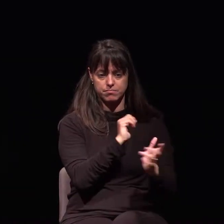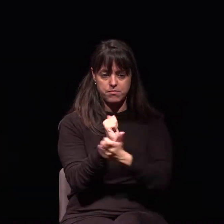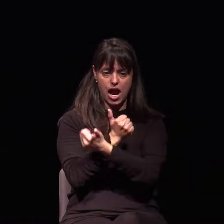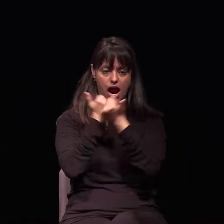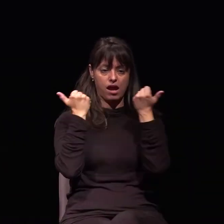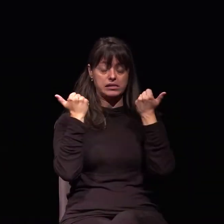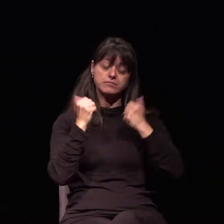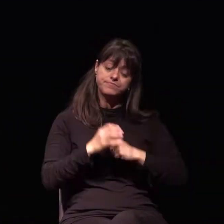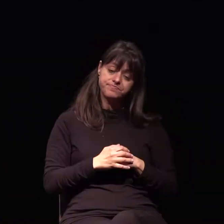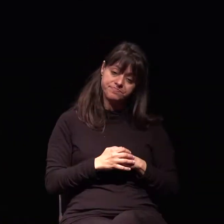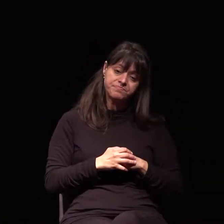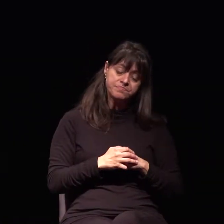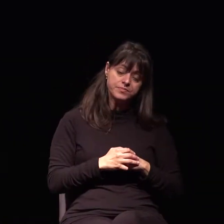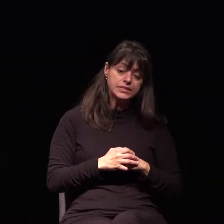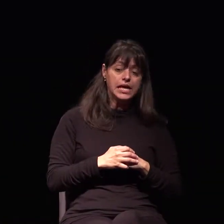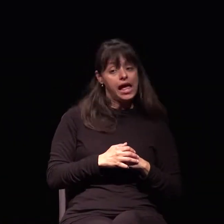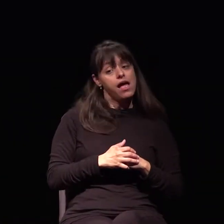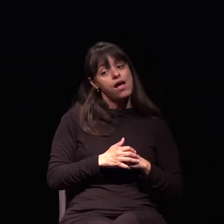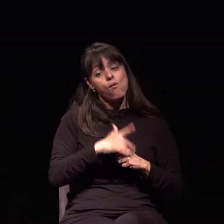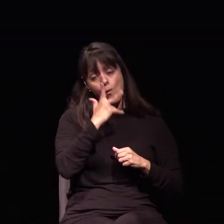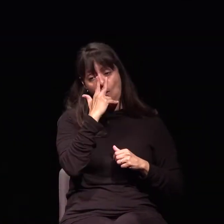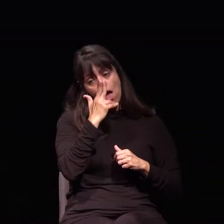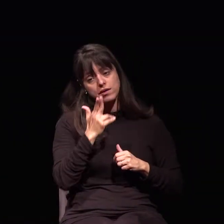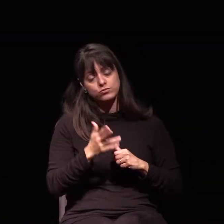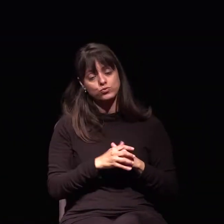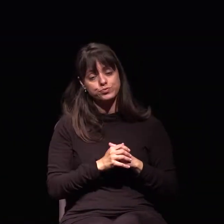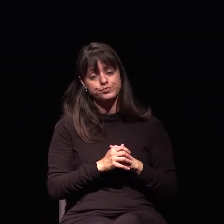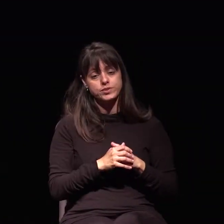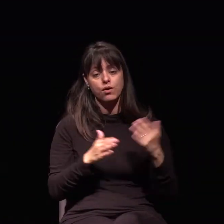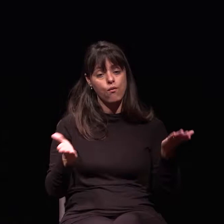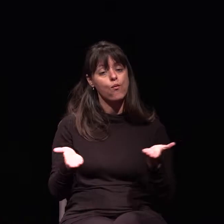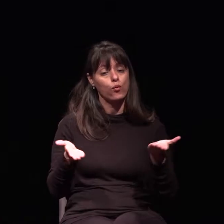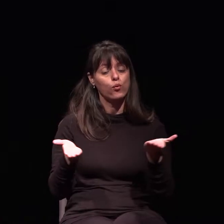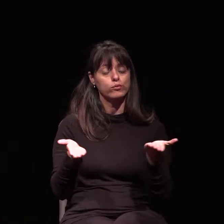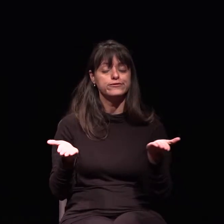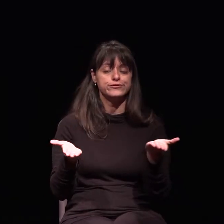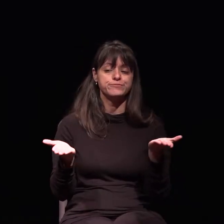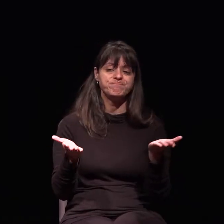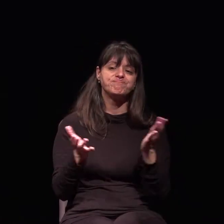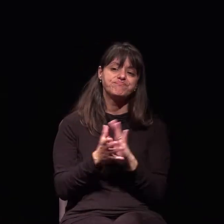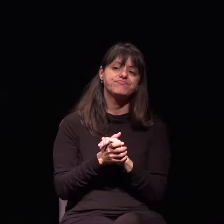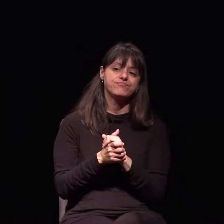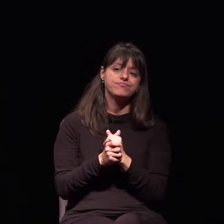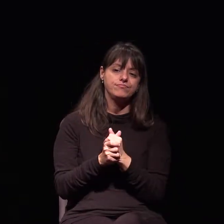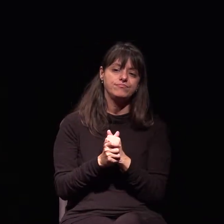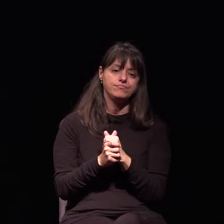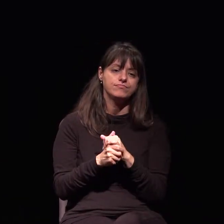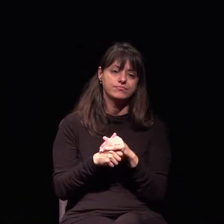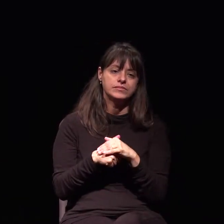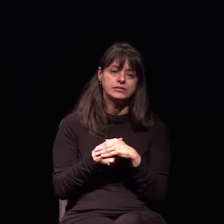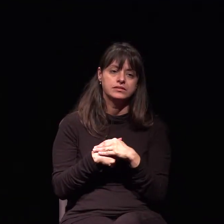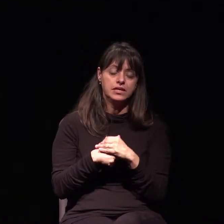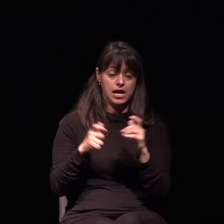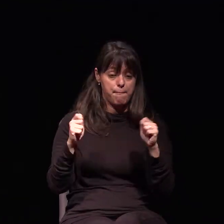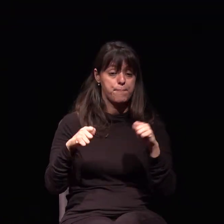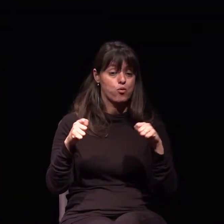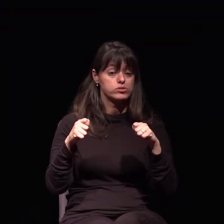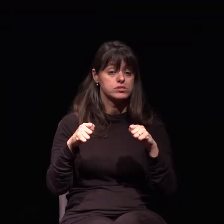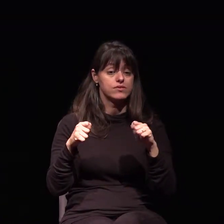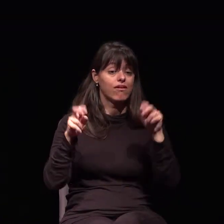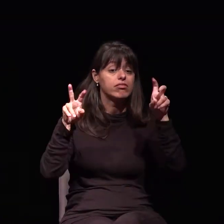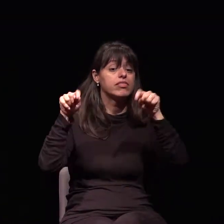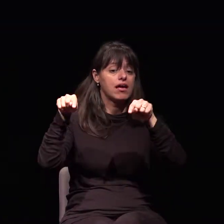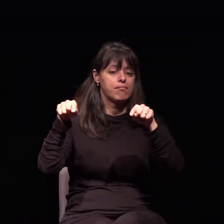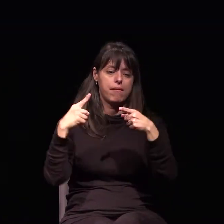E eu acho que é possível hoje a gente trabalhar com o tema Mulheres na Ditadura, graças